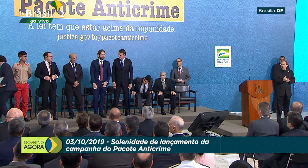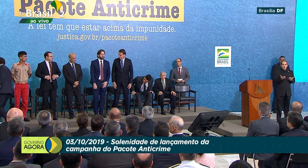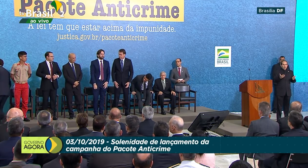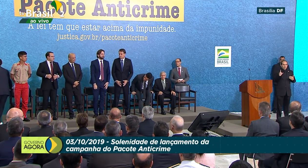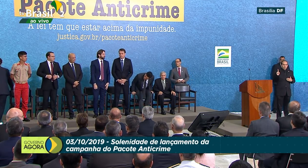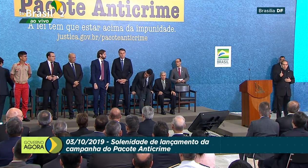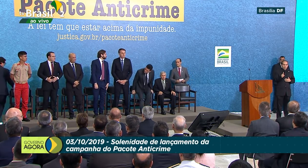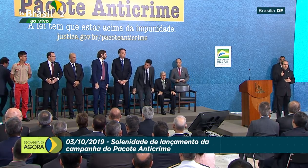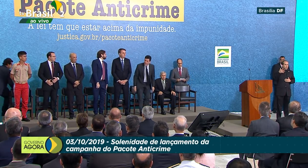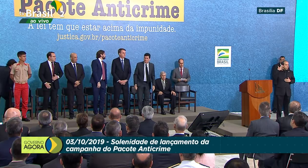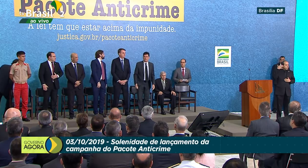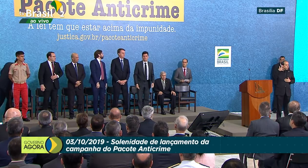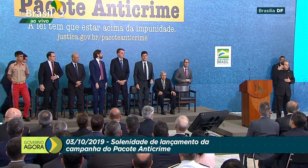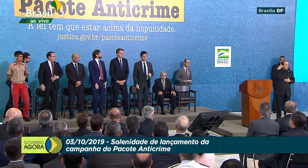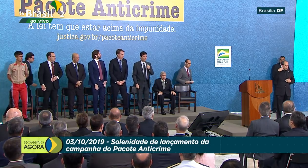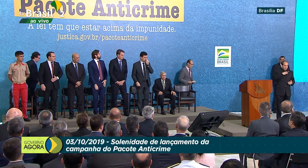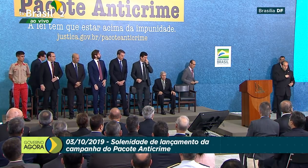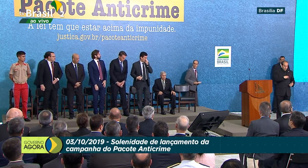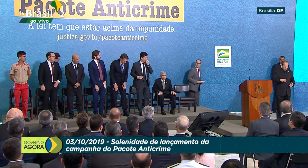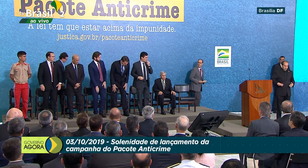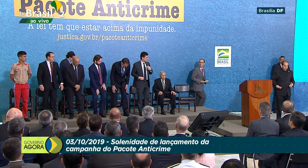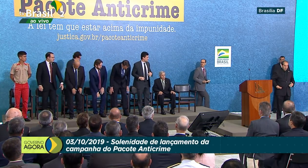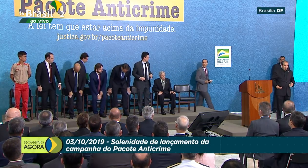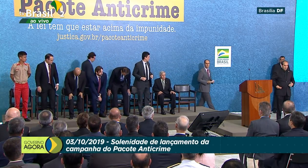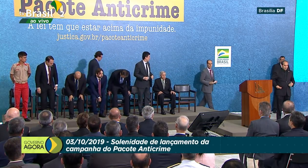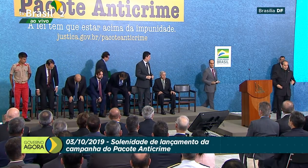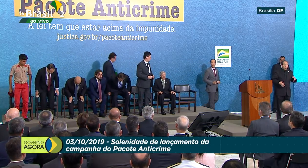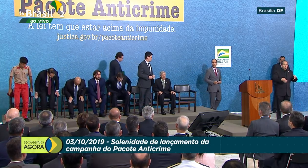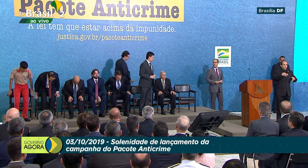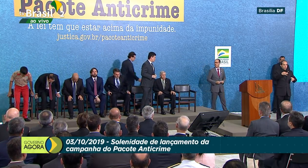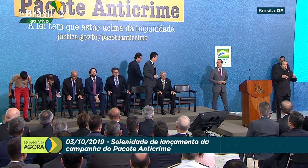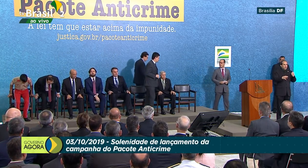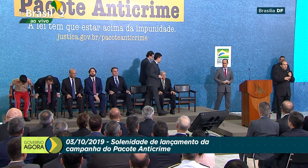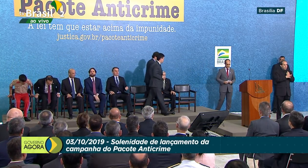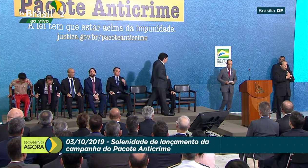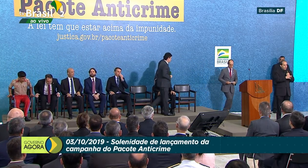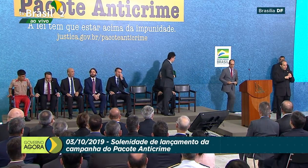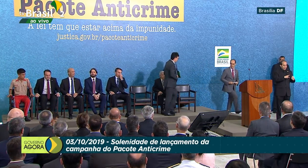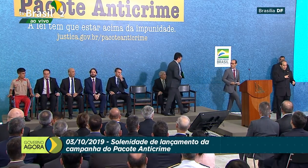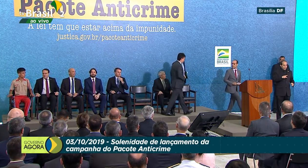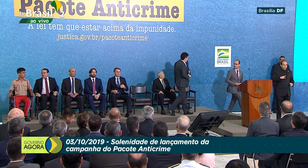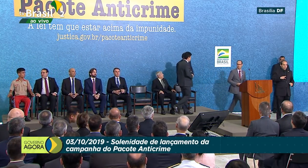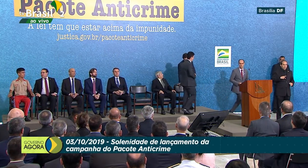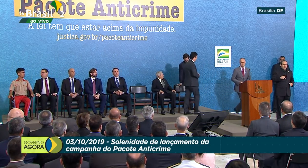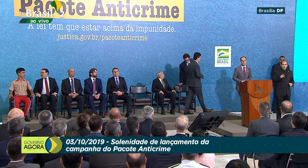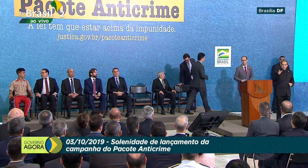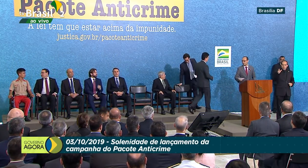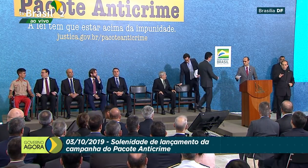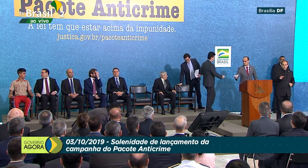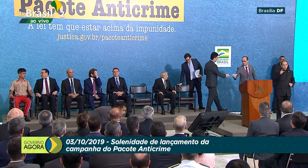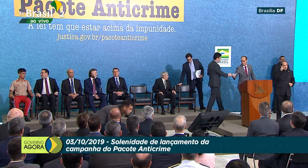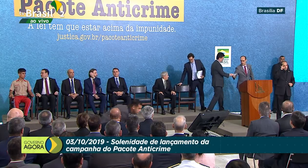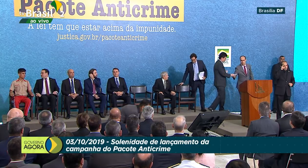A seguir, ouviremos as palavras do ministro de Estado da Justiça e Segurança Pública, Sérgio Moro.